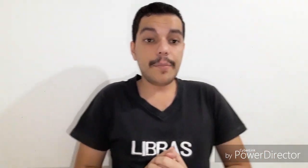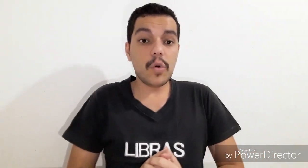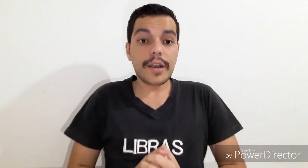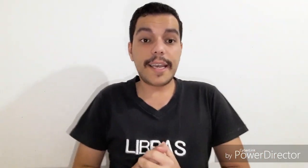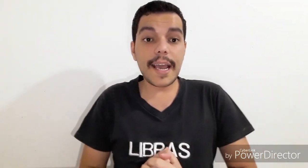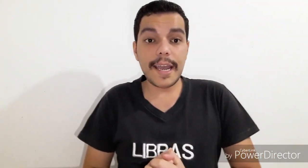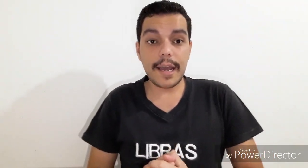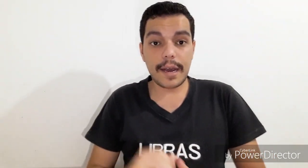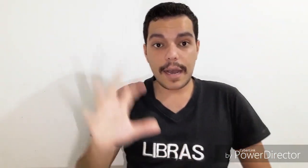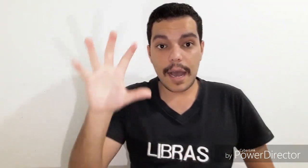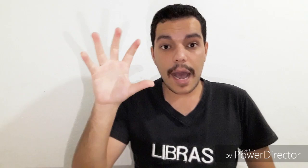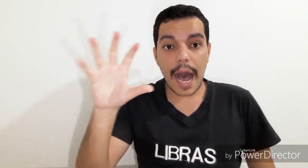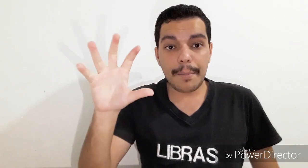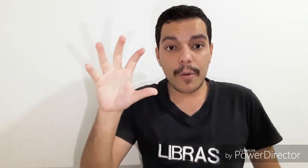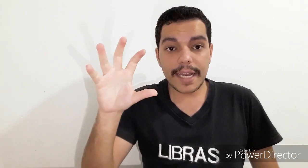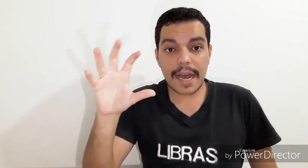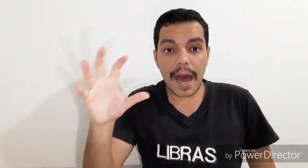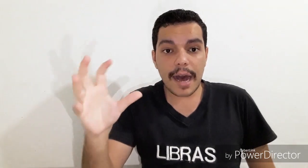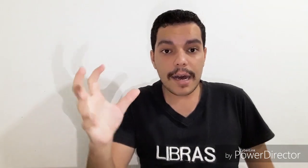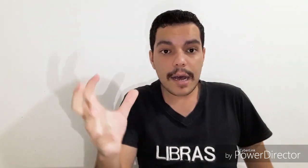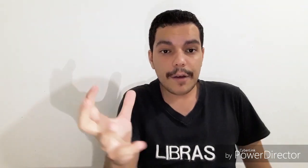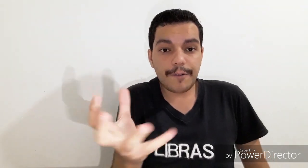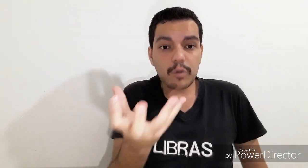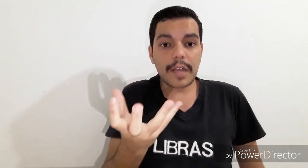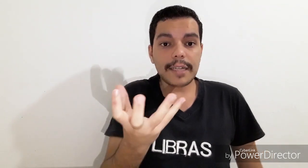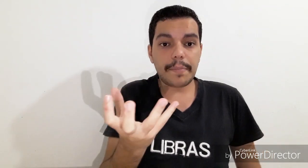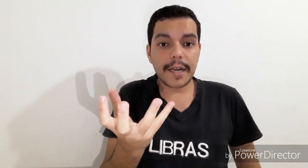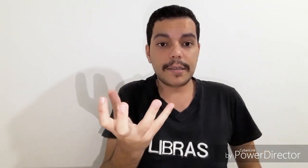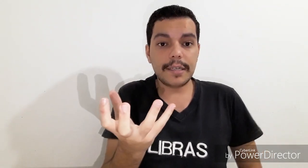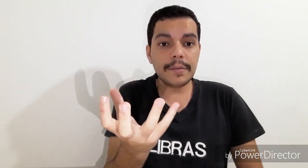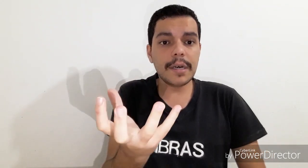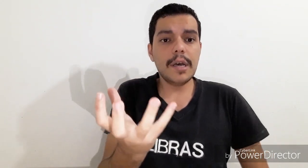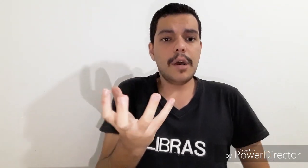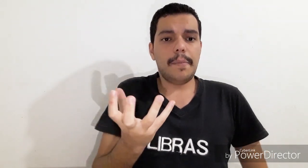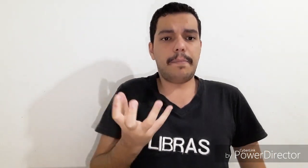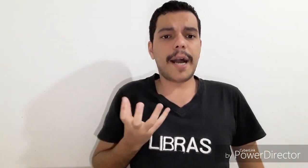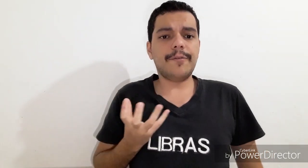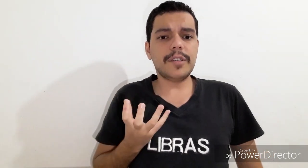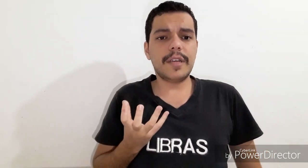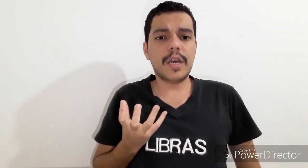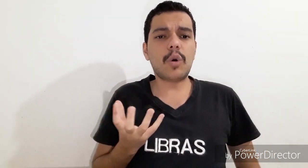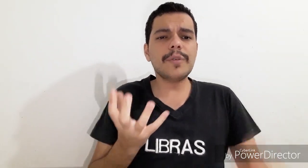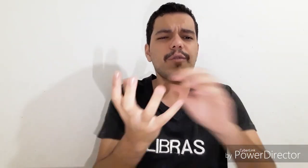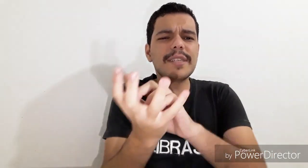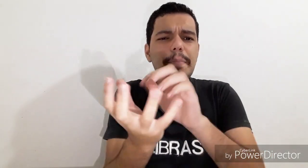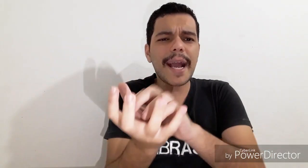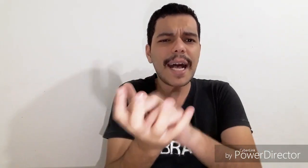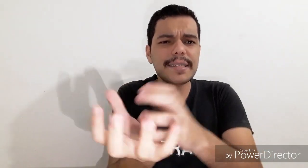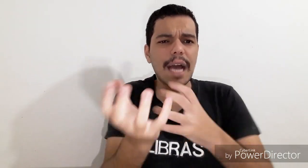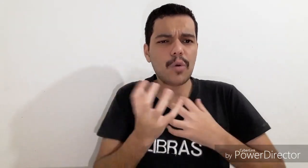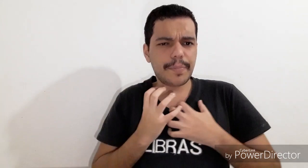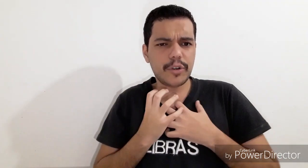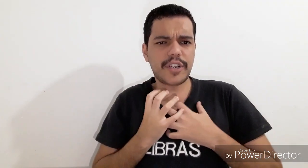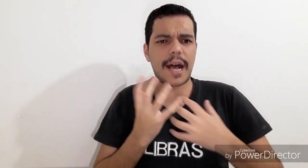Verbo querer, a mão em garra, voltada para cima, para você. Como se você pegasse algo e